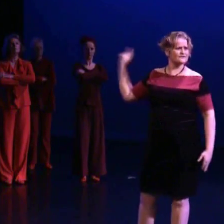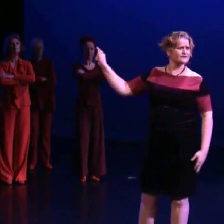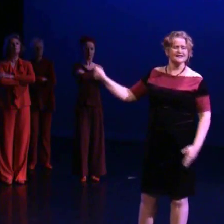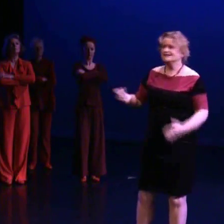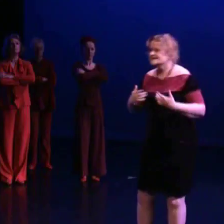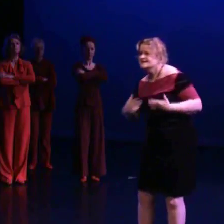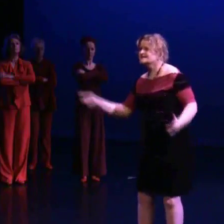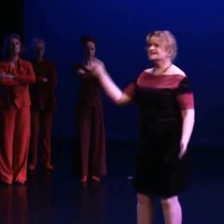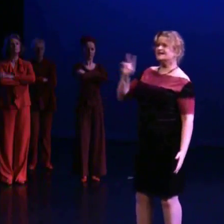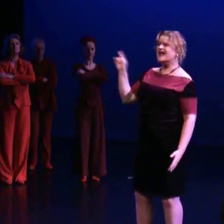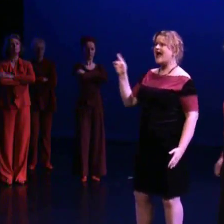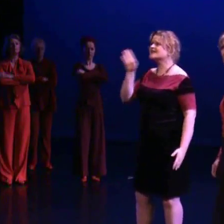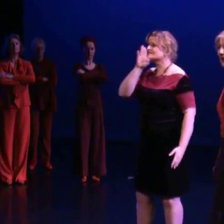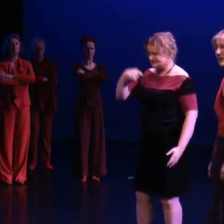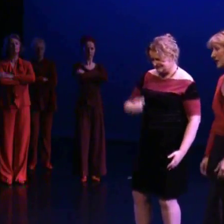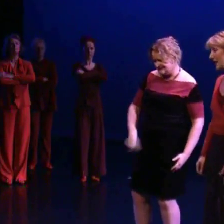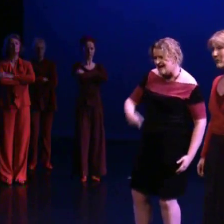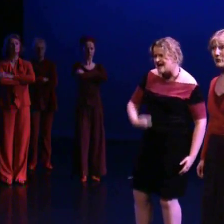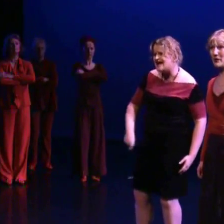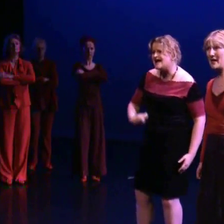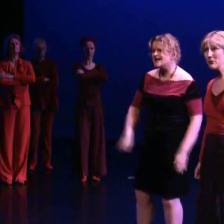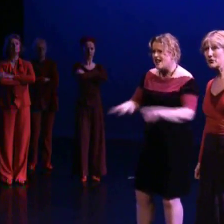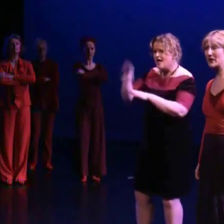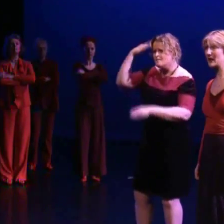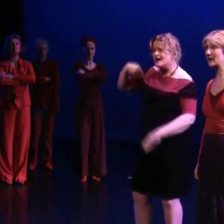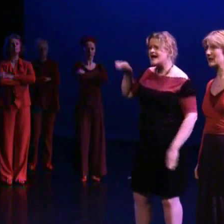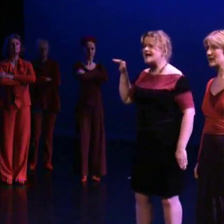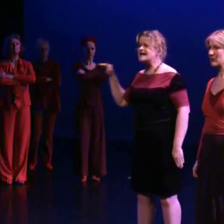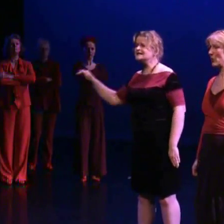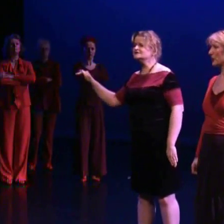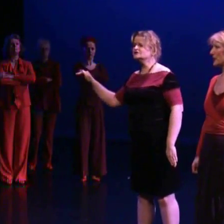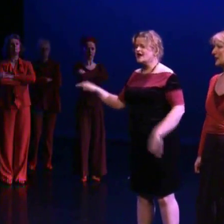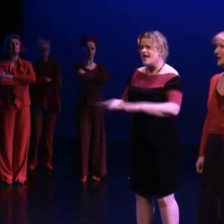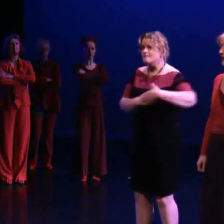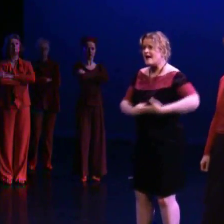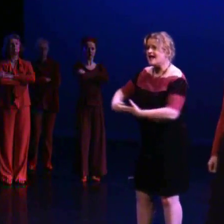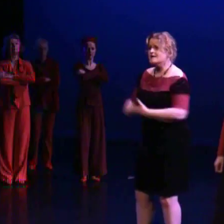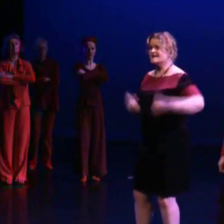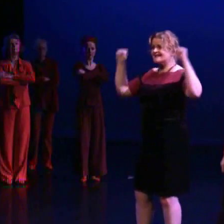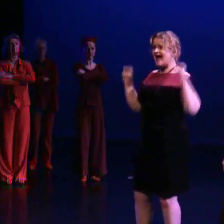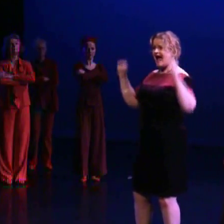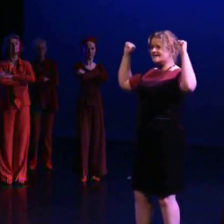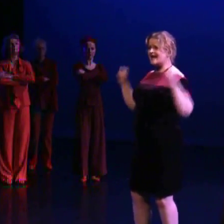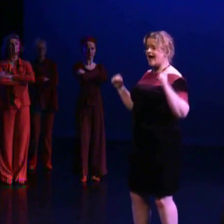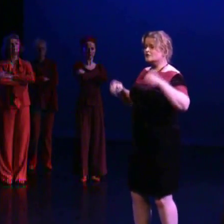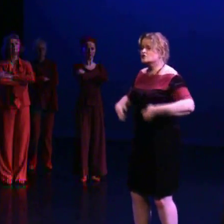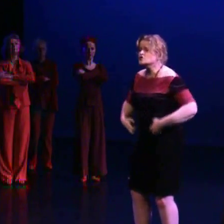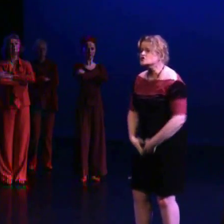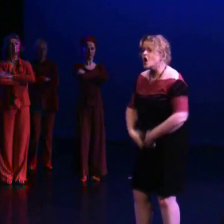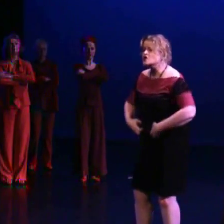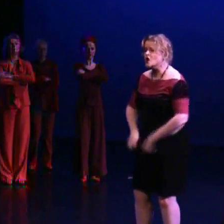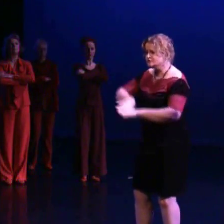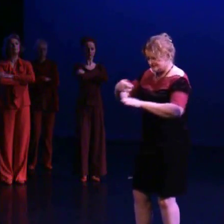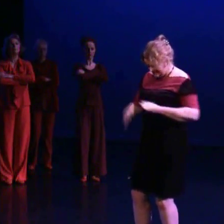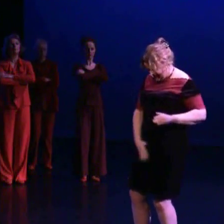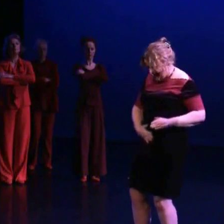niet wilde plezieren. Ik zei omdat ik het vreemd vind dat ik me voor hem moet scheren. Bovendien, ik ga me helemaal een klein meisje voelen. Ik ga